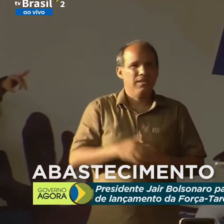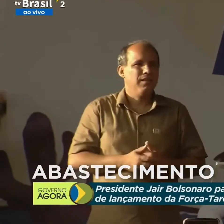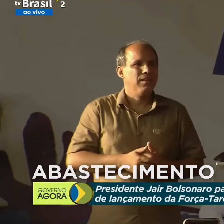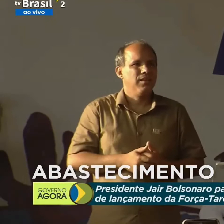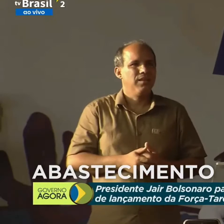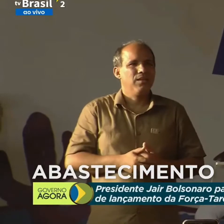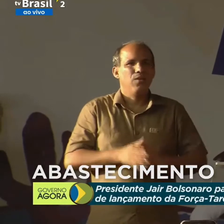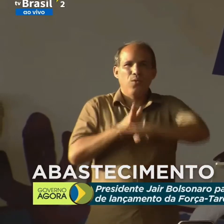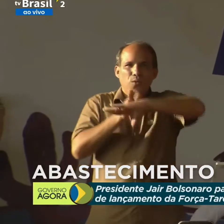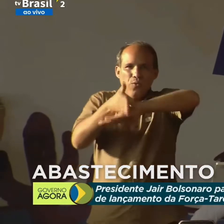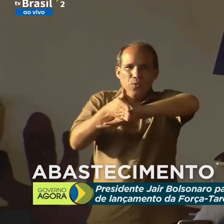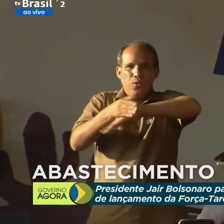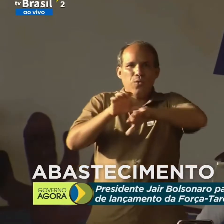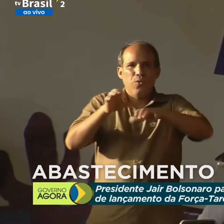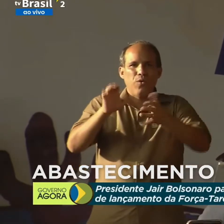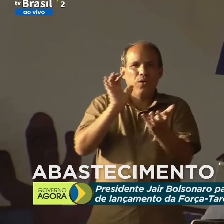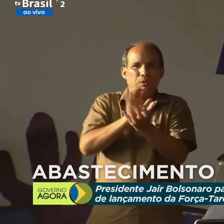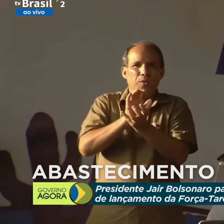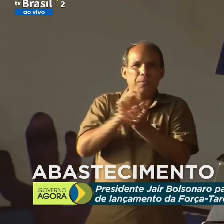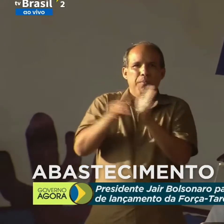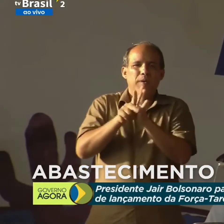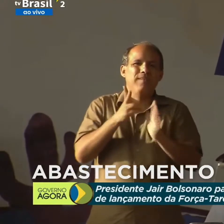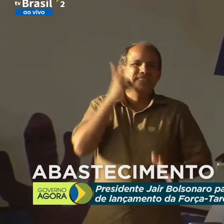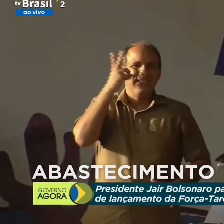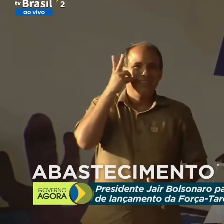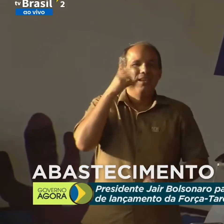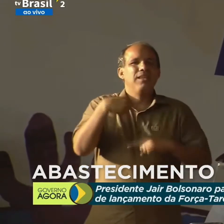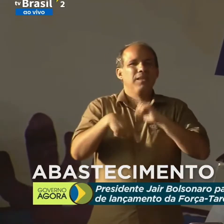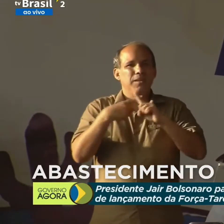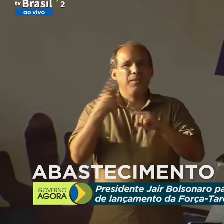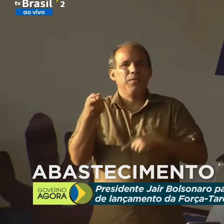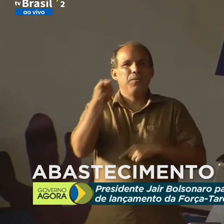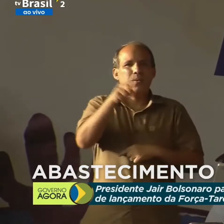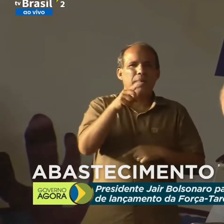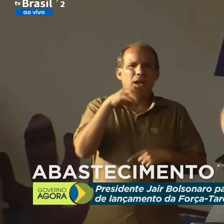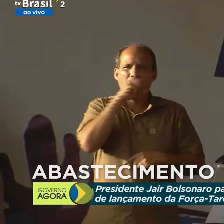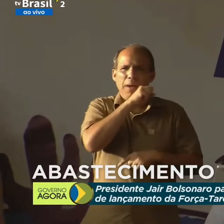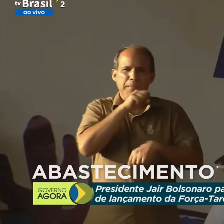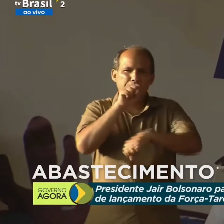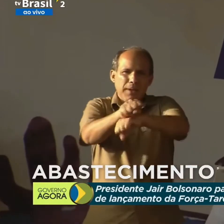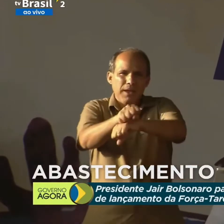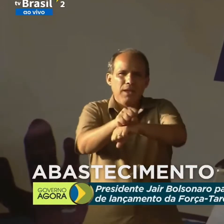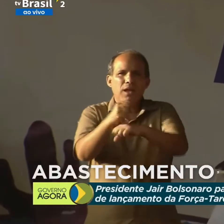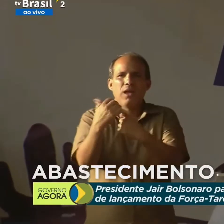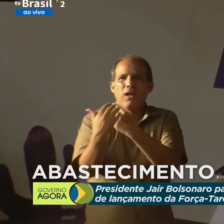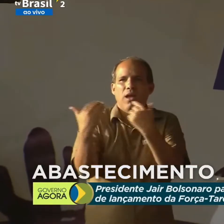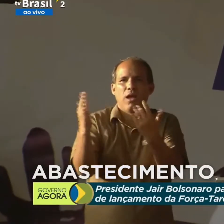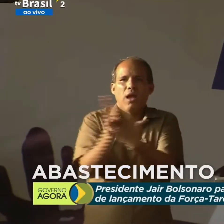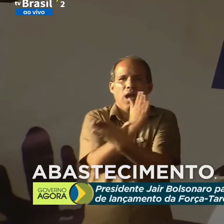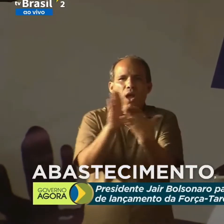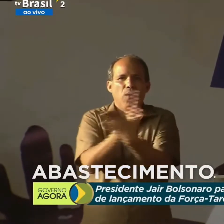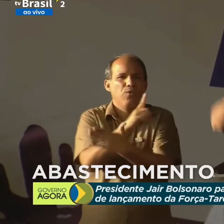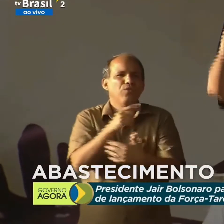Passei pela Câmara Municipal, fiz uma breve palavra para alguns de vocês que estavam, com